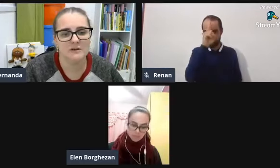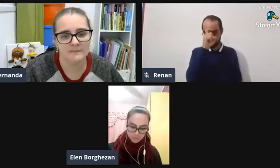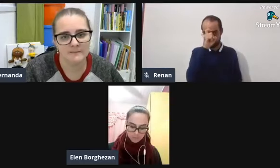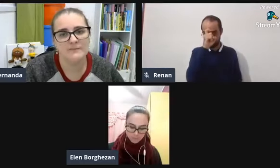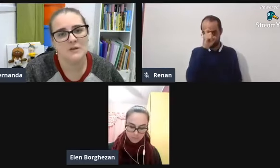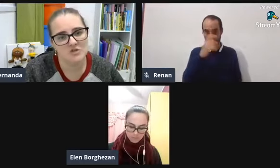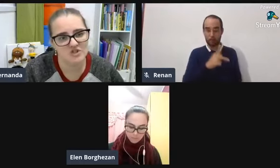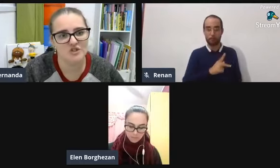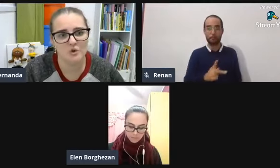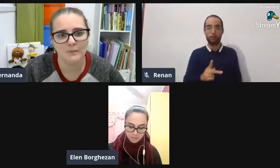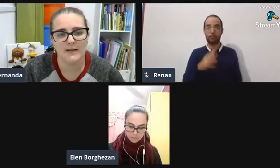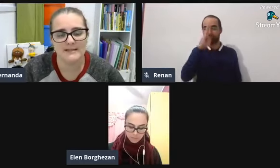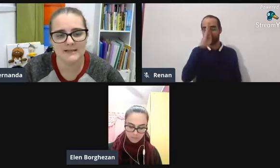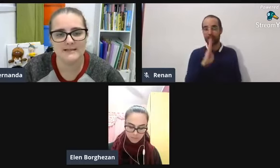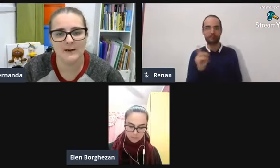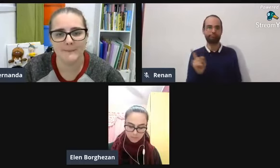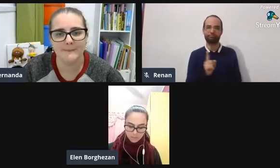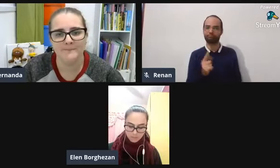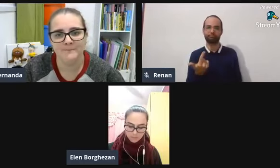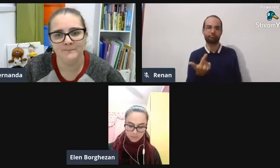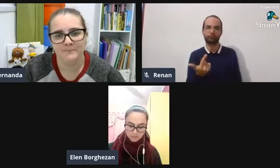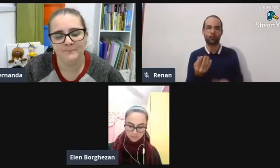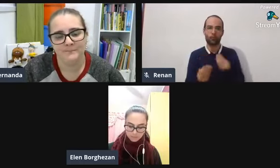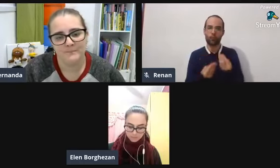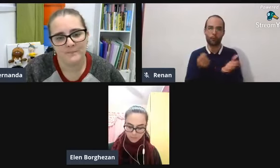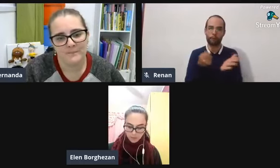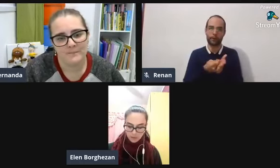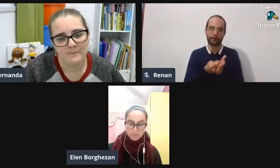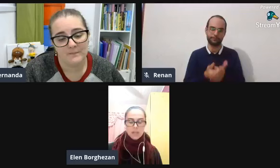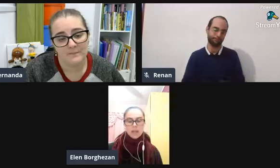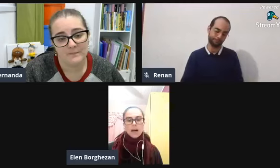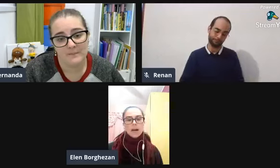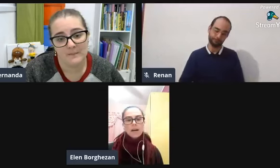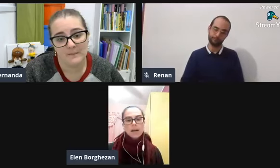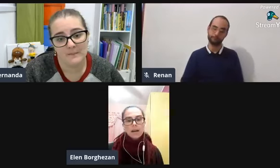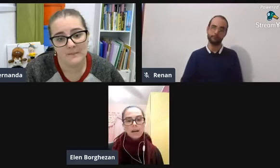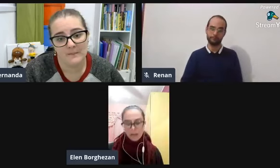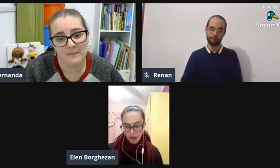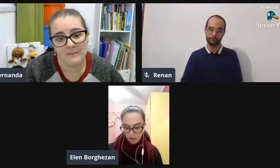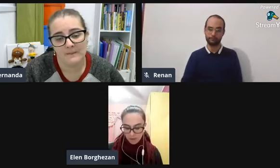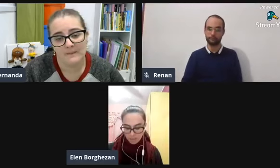condições de descobrir essa questão. Sim.